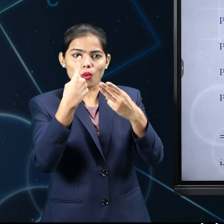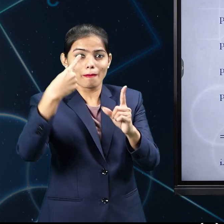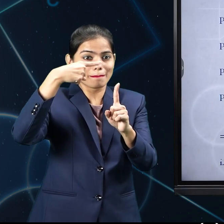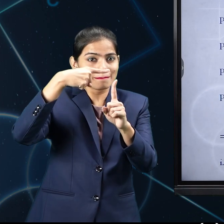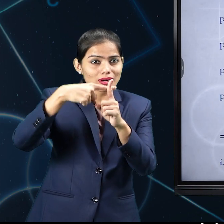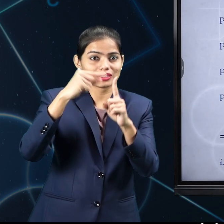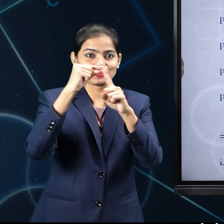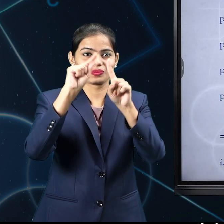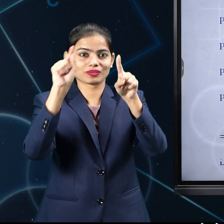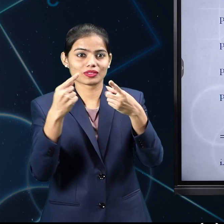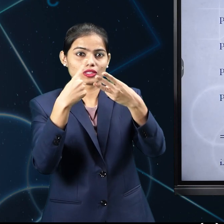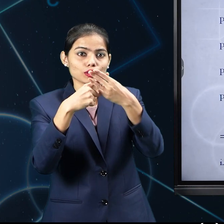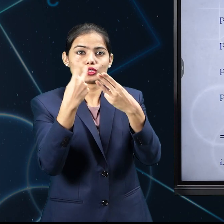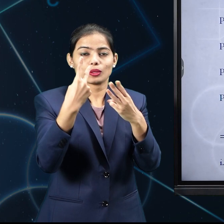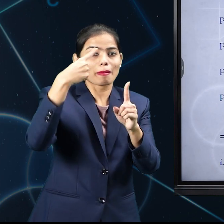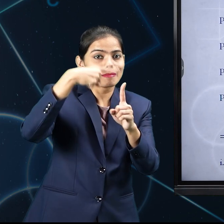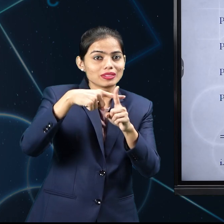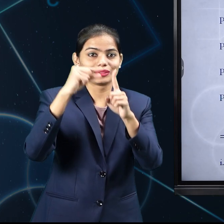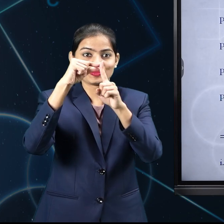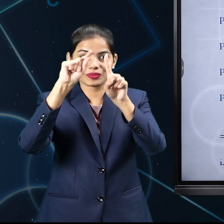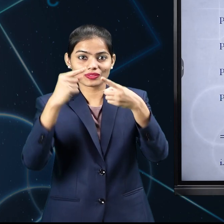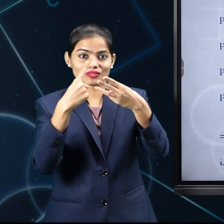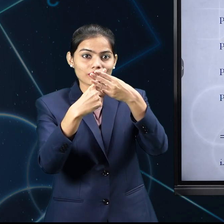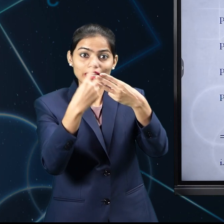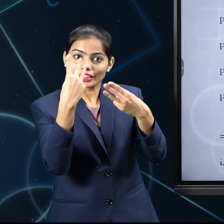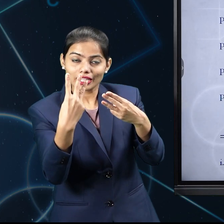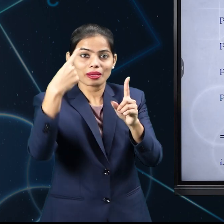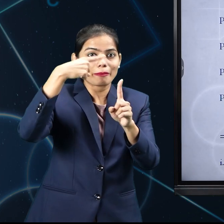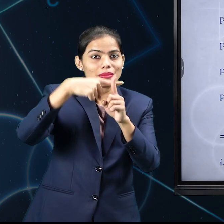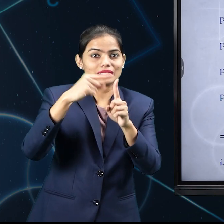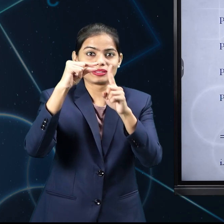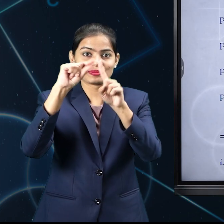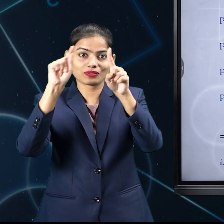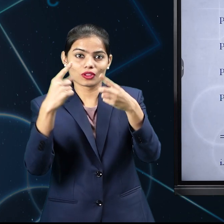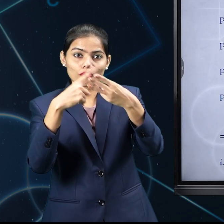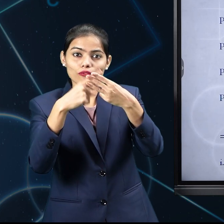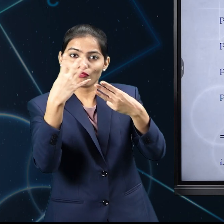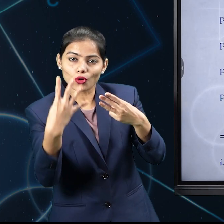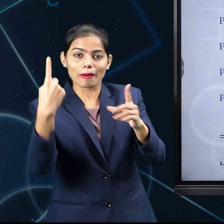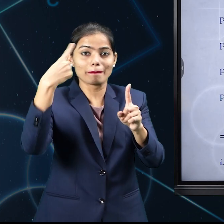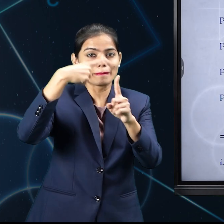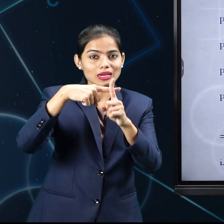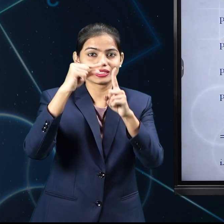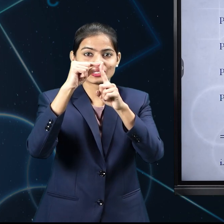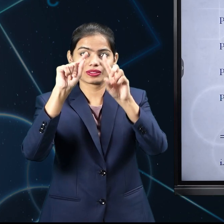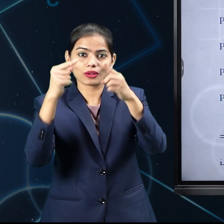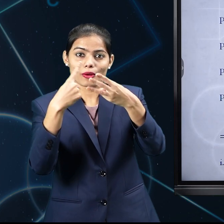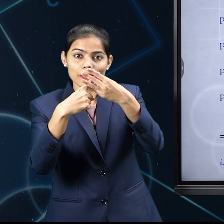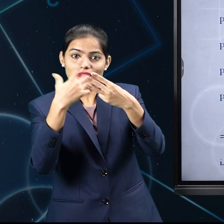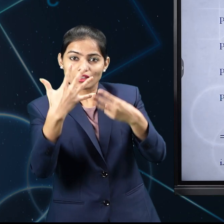प्लस PE5 या सगळ्यांची जर बेरीज आपण केली तर PE1 आहे 0.204, PE2